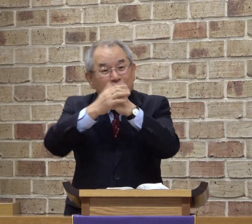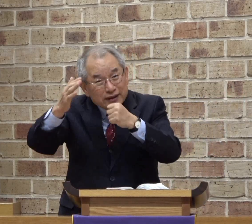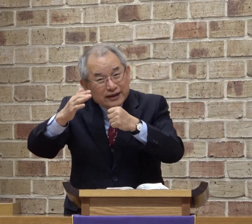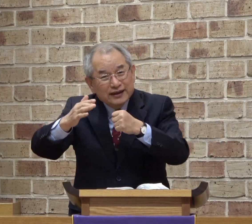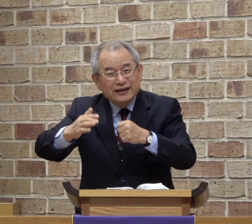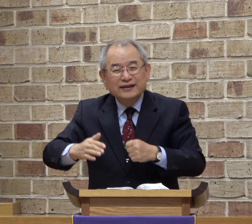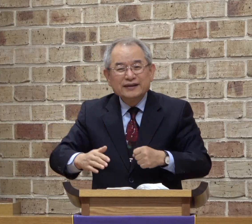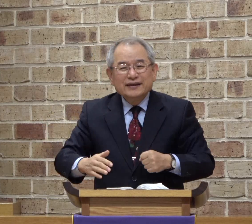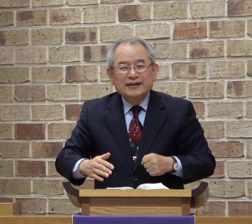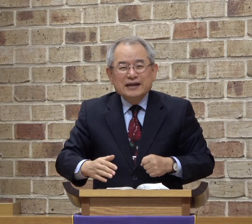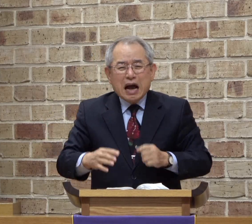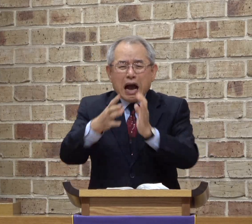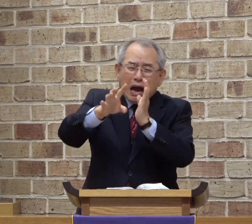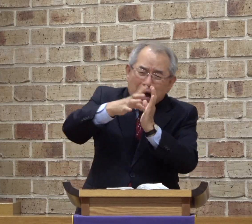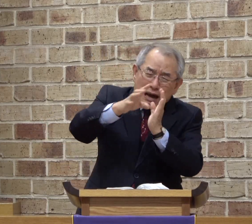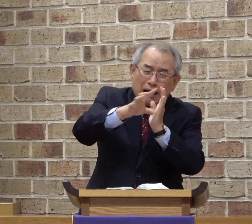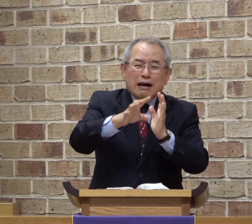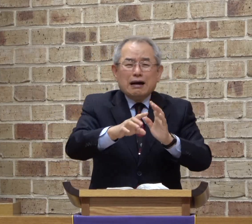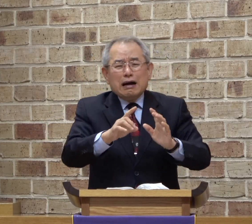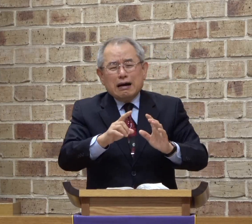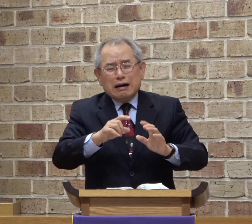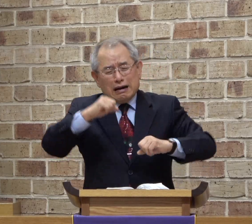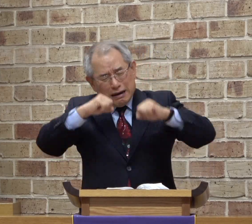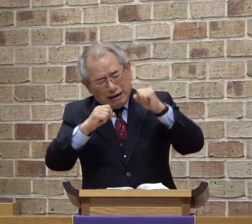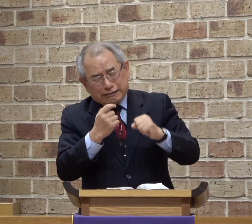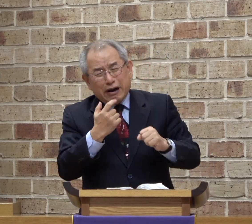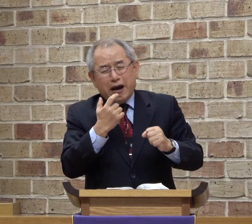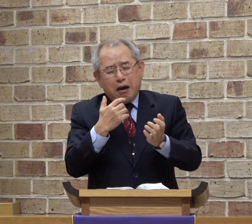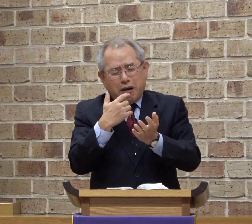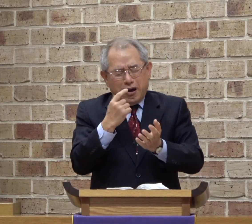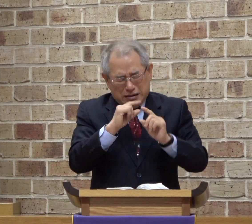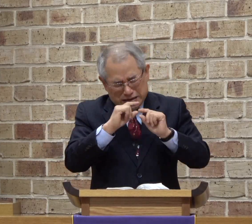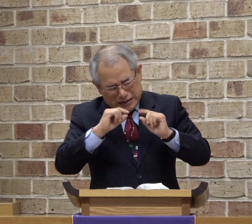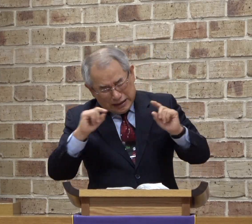오드리 헵번을 살리고자 계획하시고 연결시키시고 사람들을 붙이신 분이 하나님이십니다.